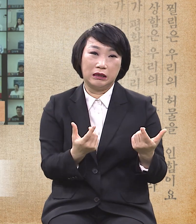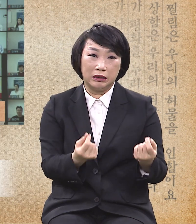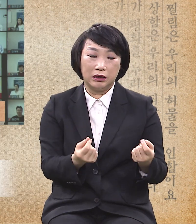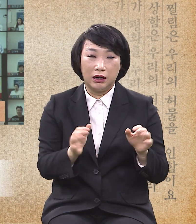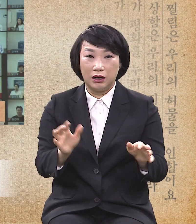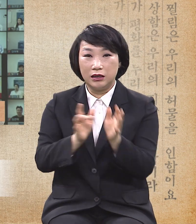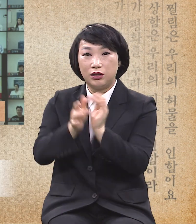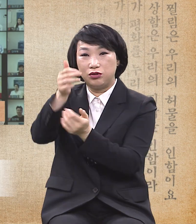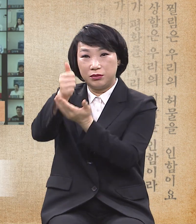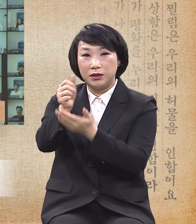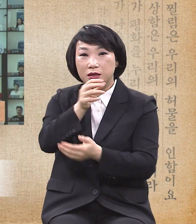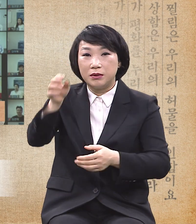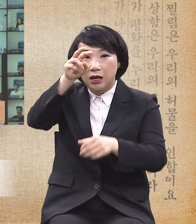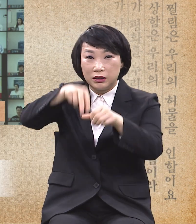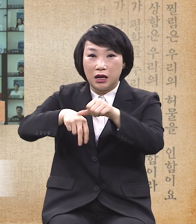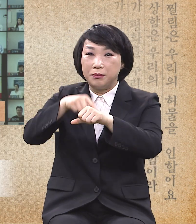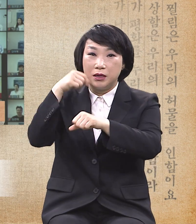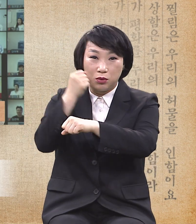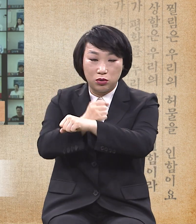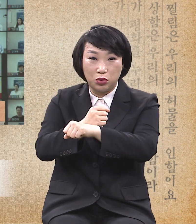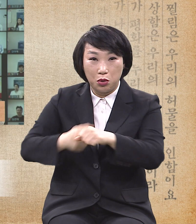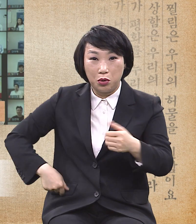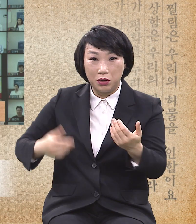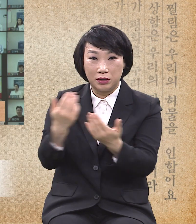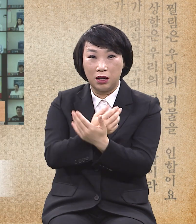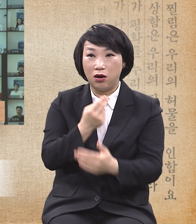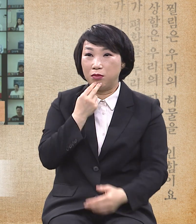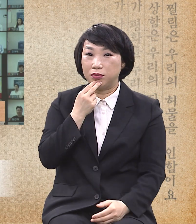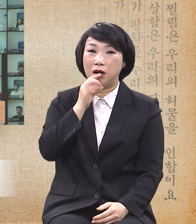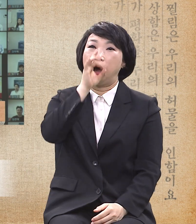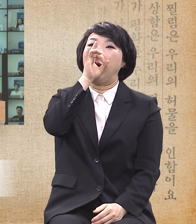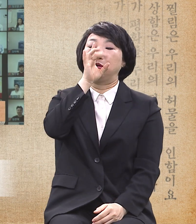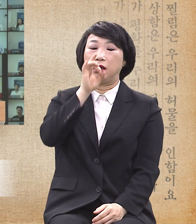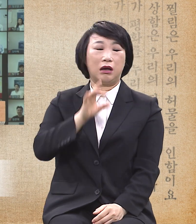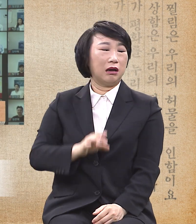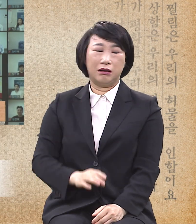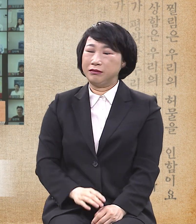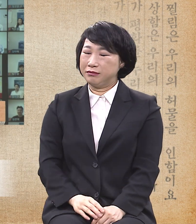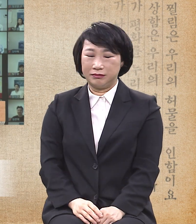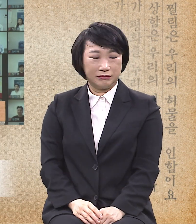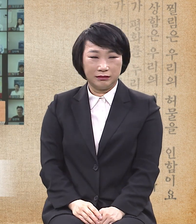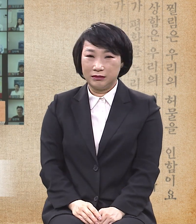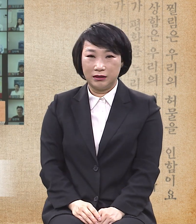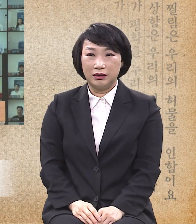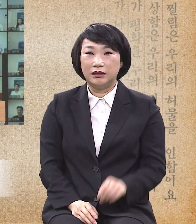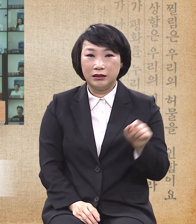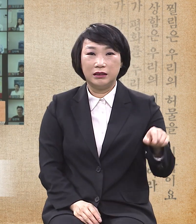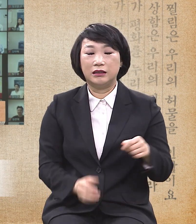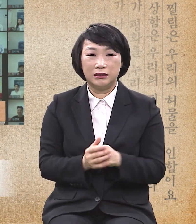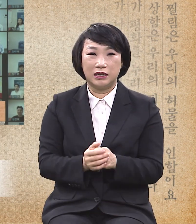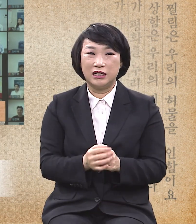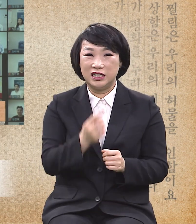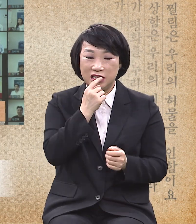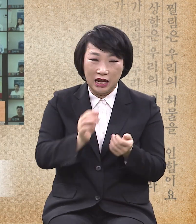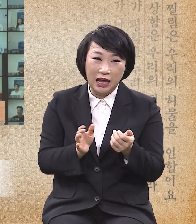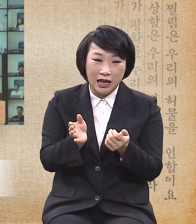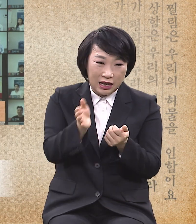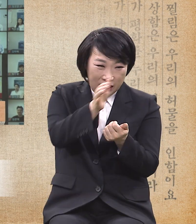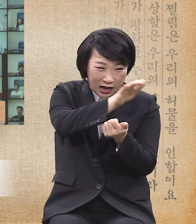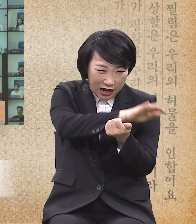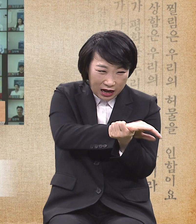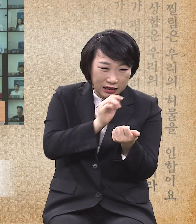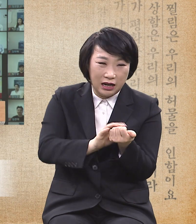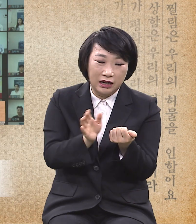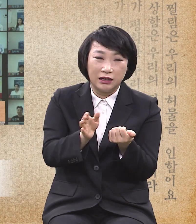예수 십자가의 피의 공로의 회개치 않고는 절대 안 되는 아주 해치는 무덤 같은 썩은